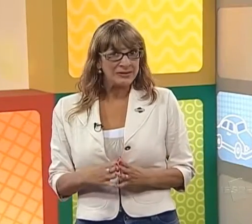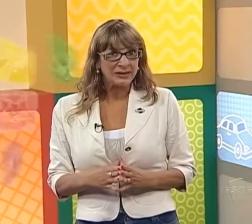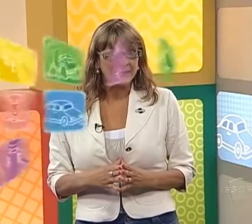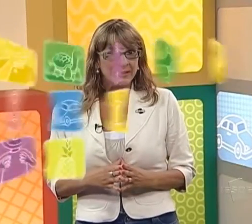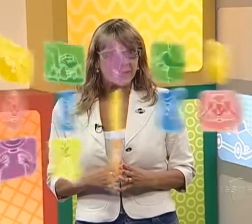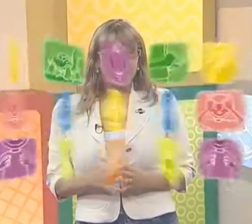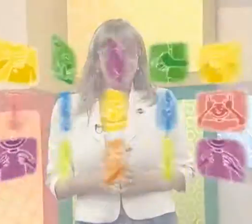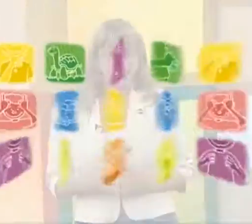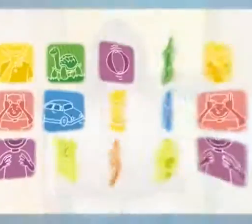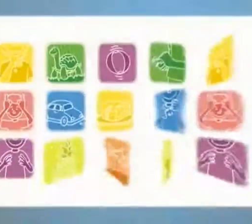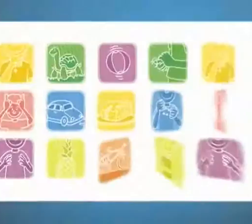representa.